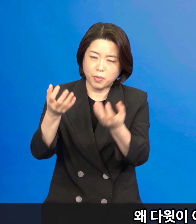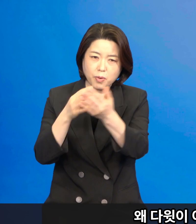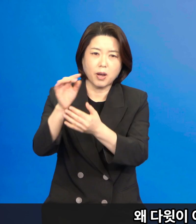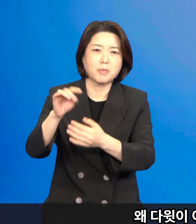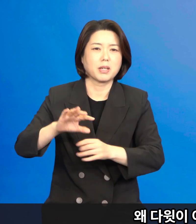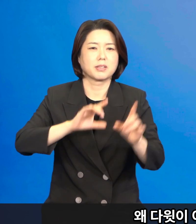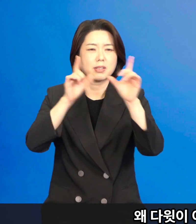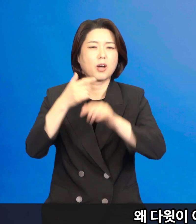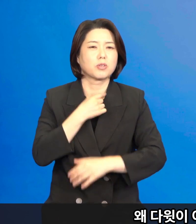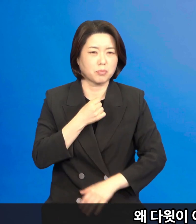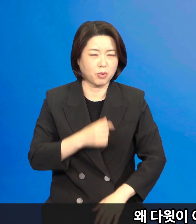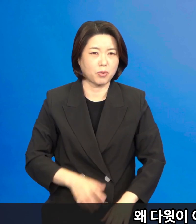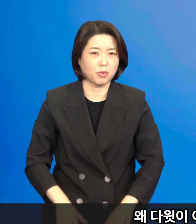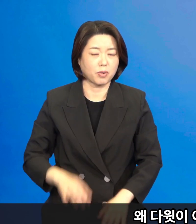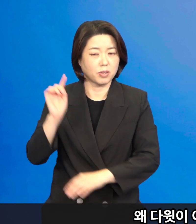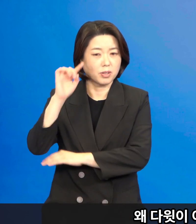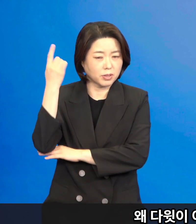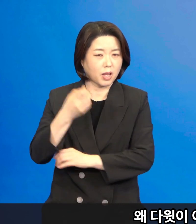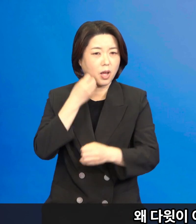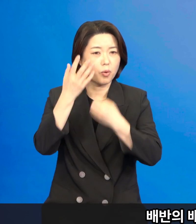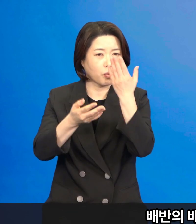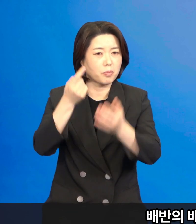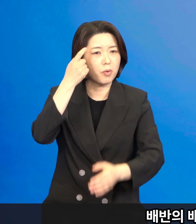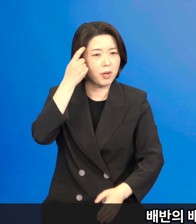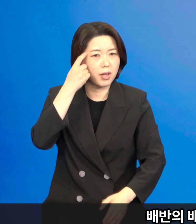것입니다. 왜 다윗이 이런 고백을 했을까요?